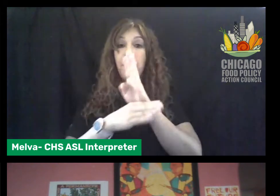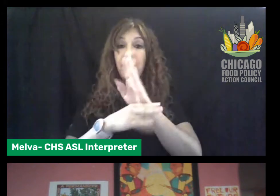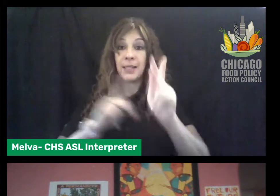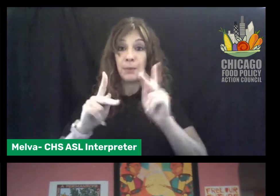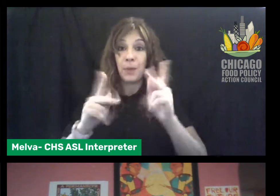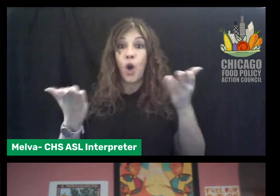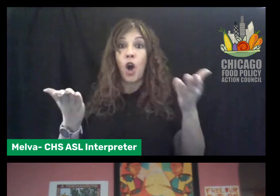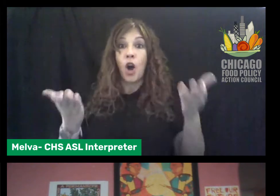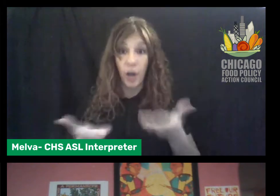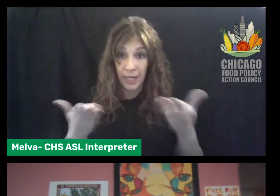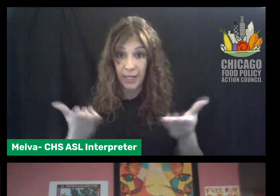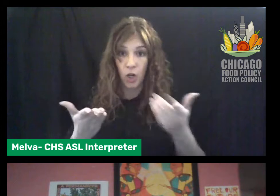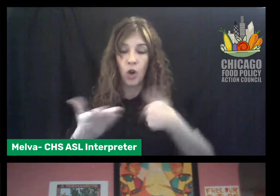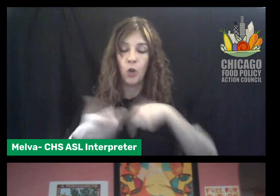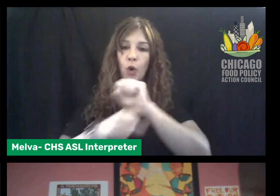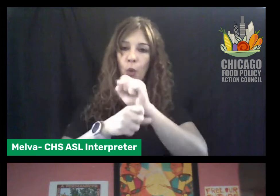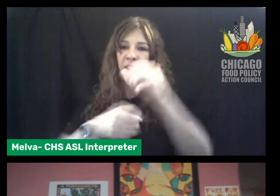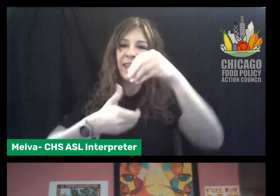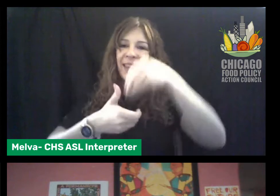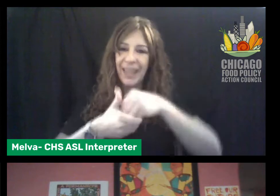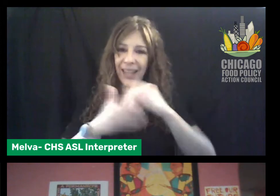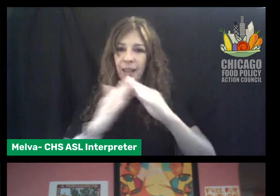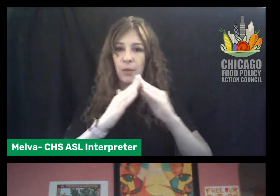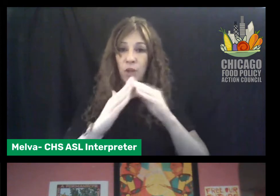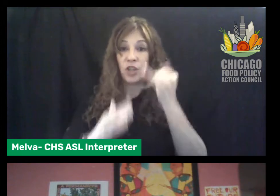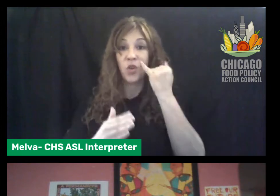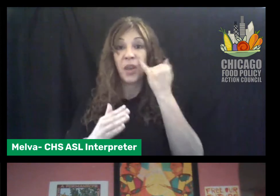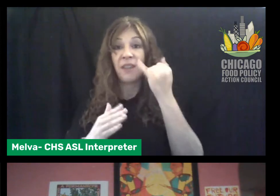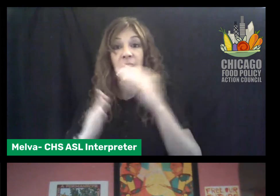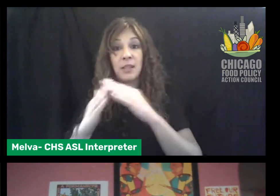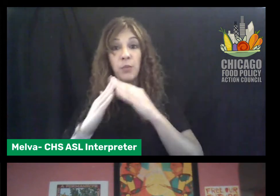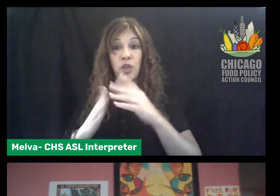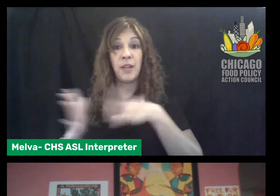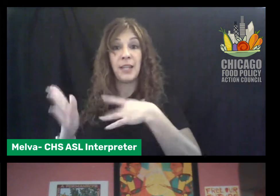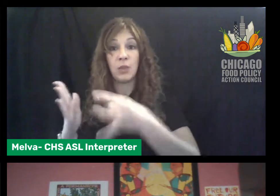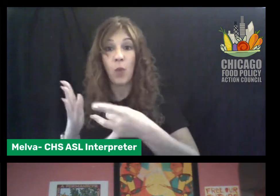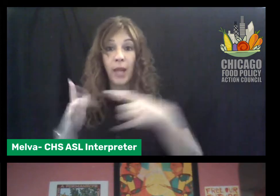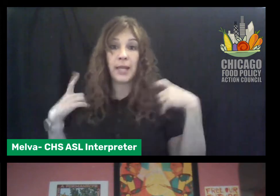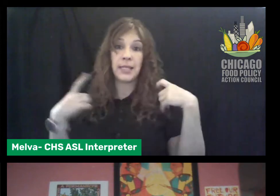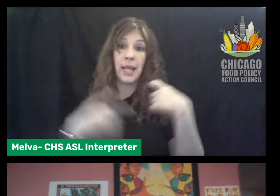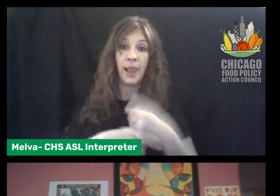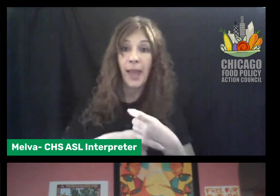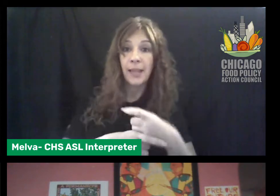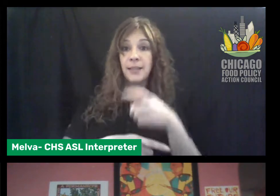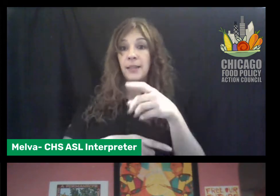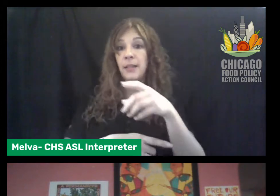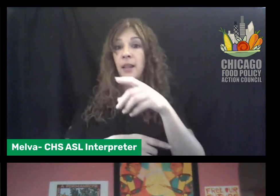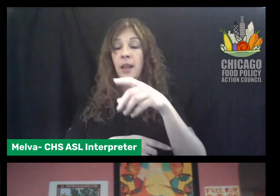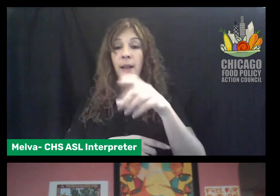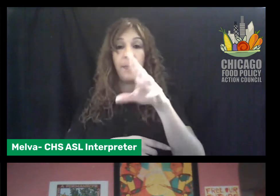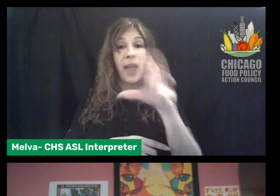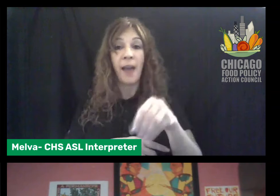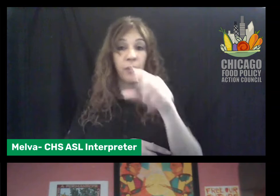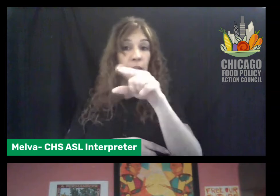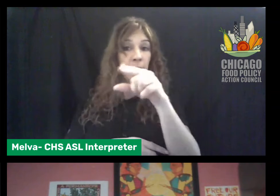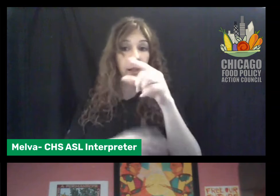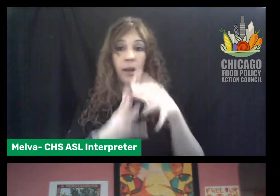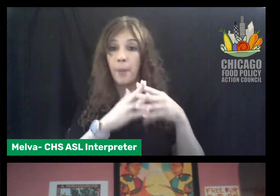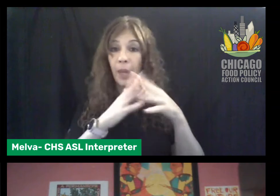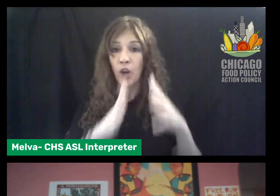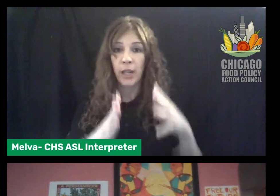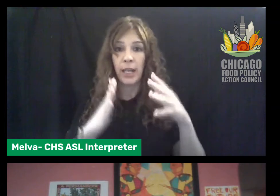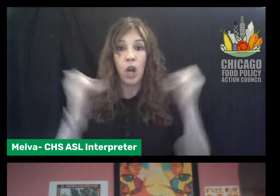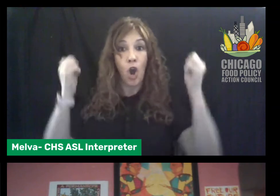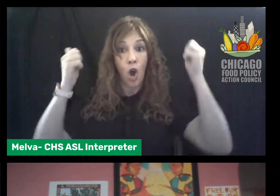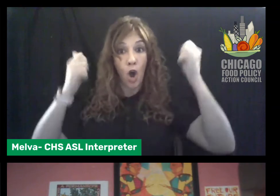sea una comunidad latina, sea una comunidad blanca, sea una comunidad afroamericana, ¿verdad? Aquí van a quedar